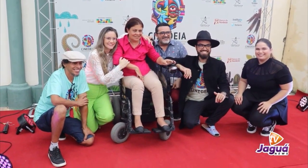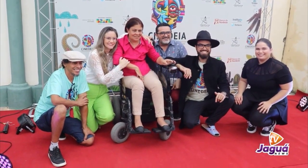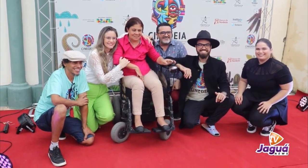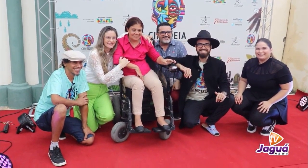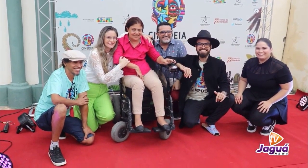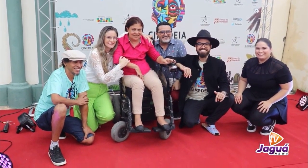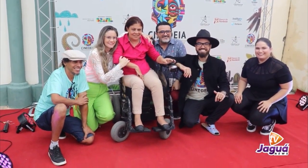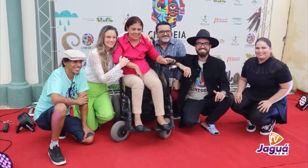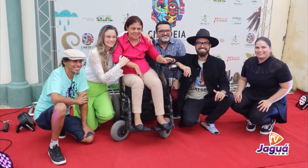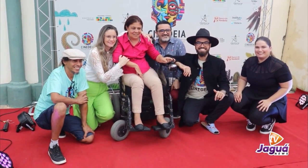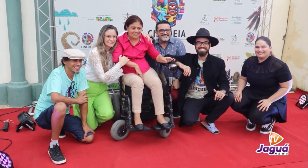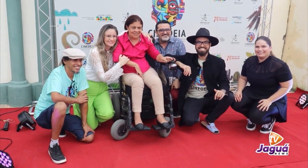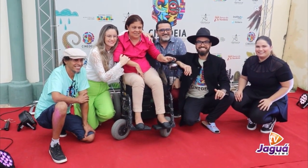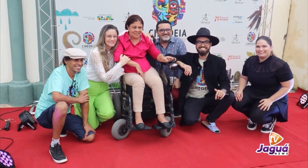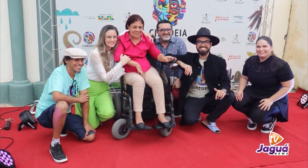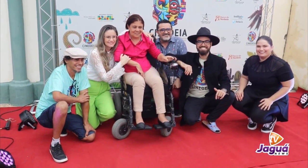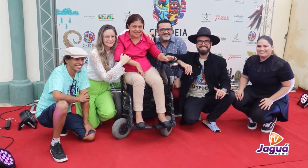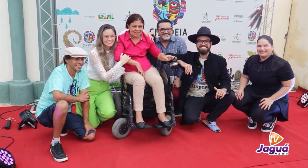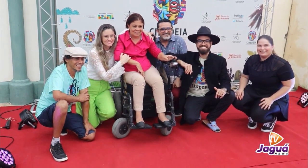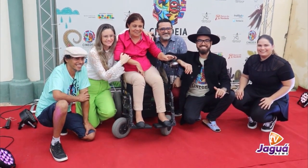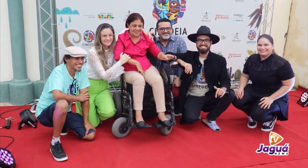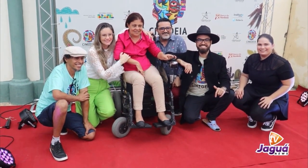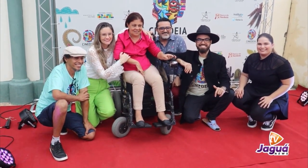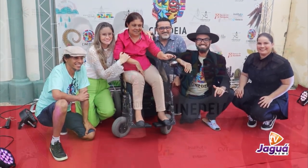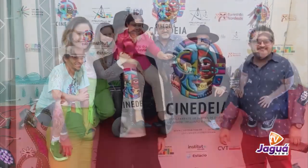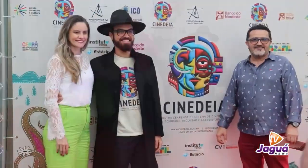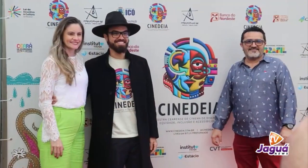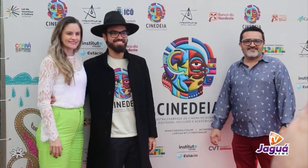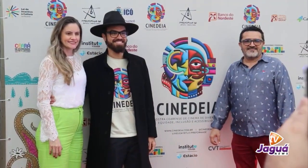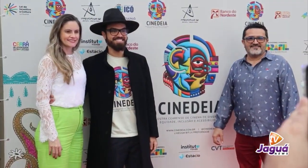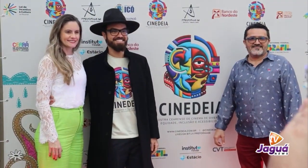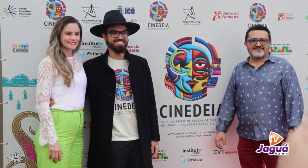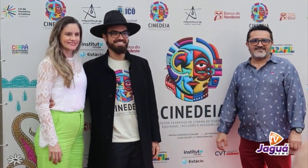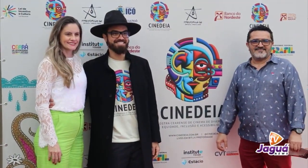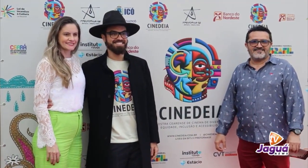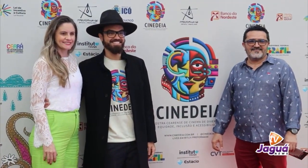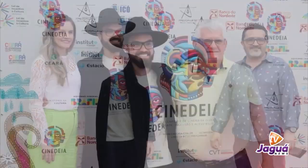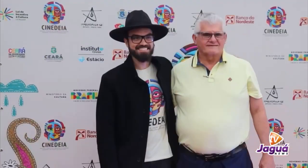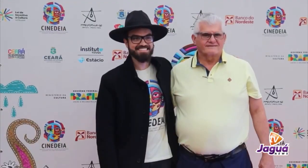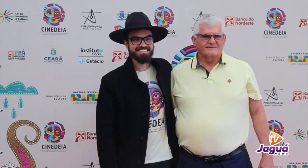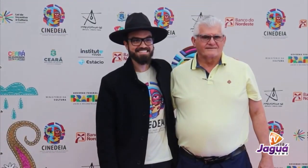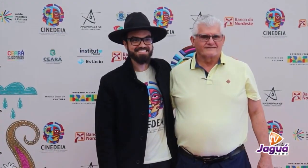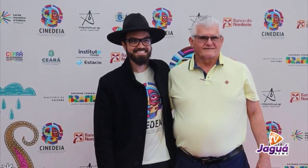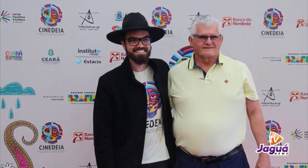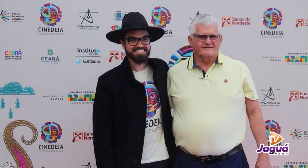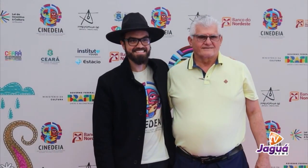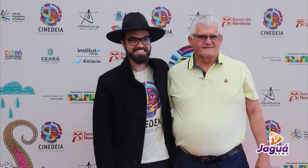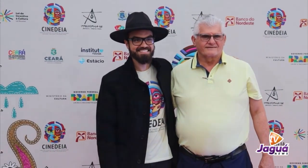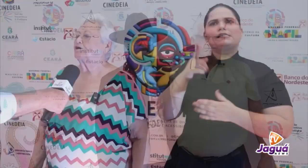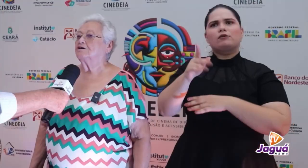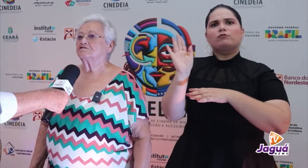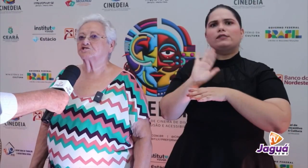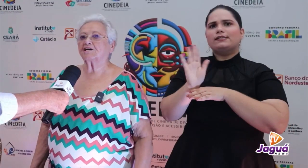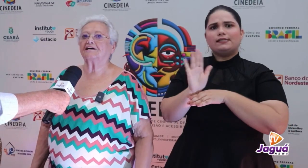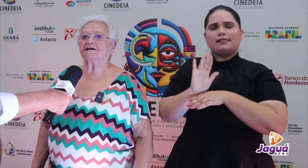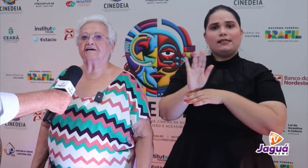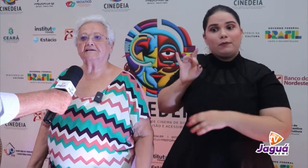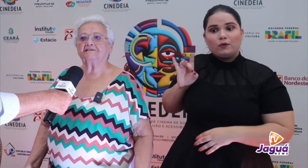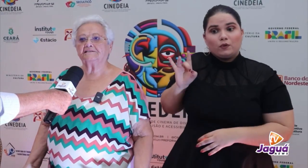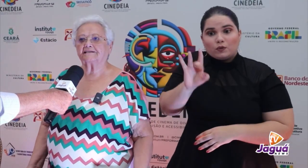grupos minoritários, incluindo idosos, indígenas, pretos, quilombolas, pessoas com